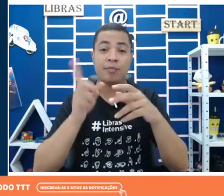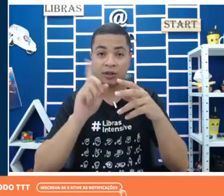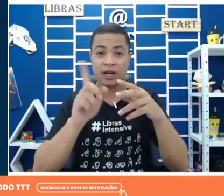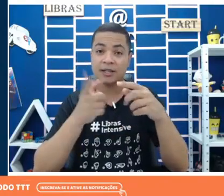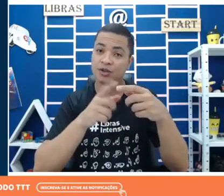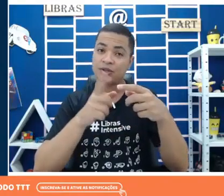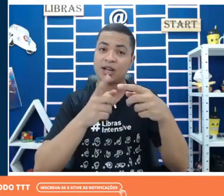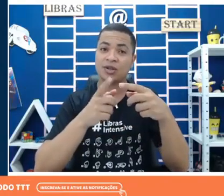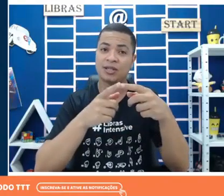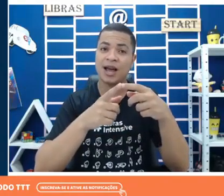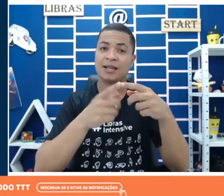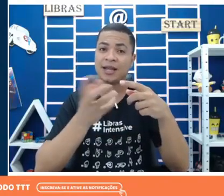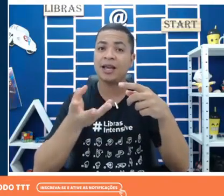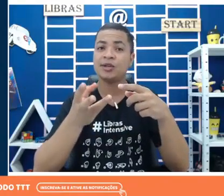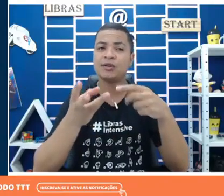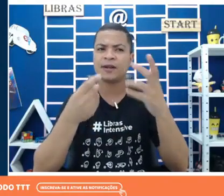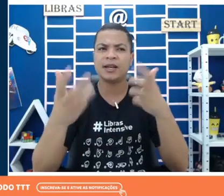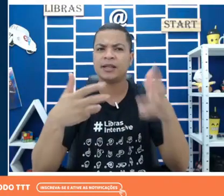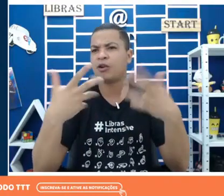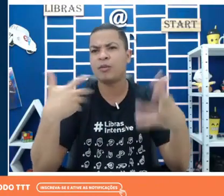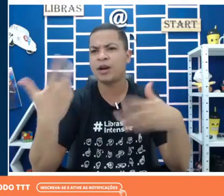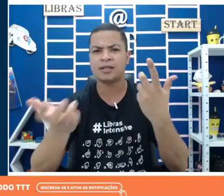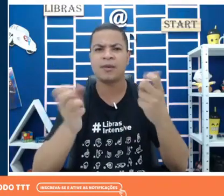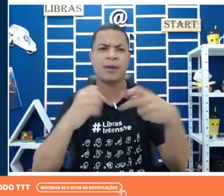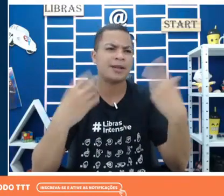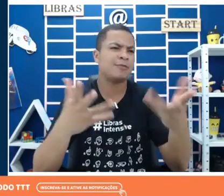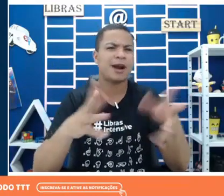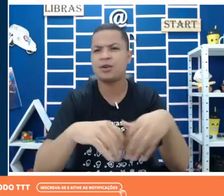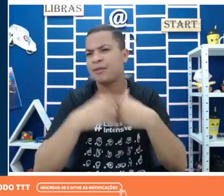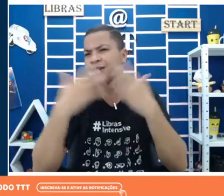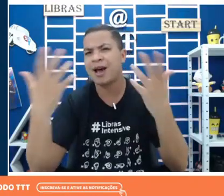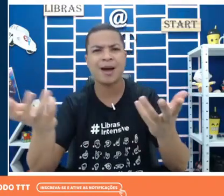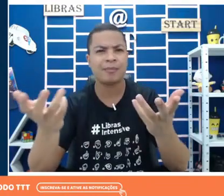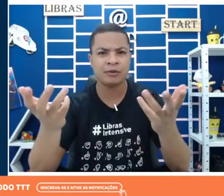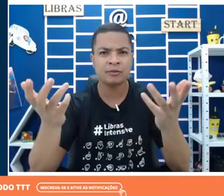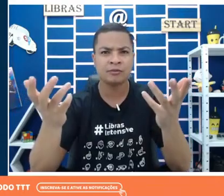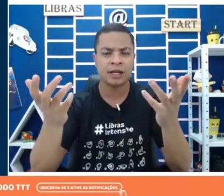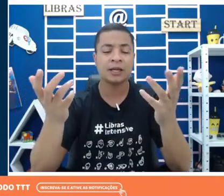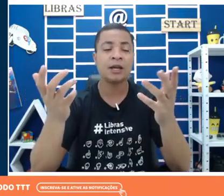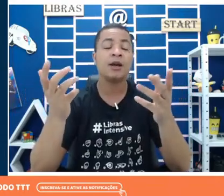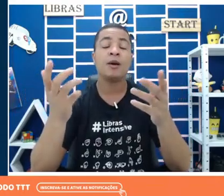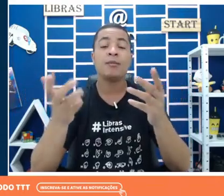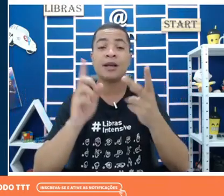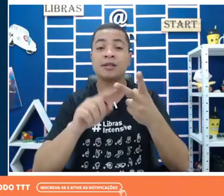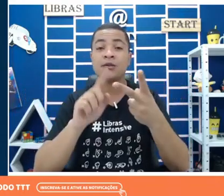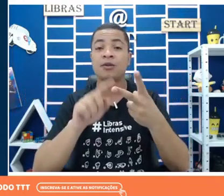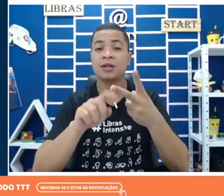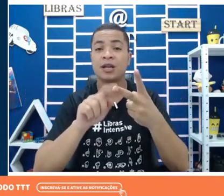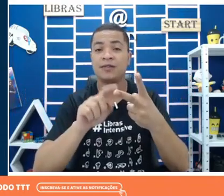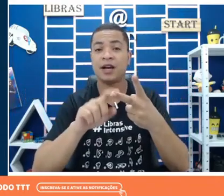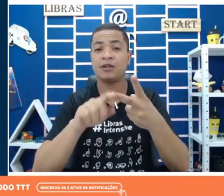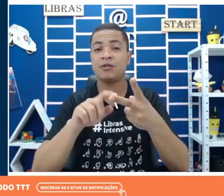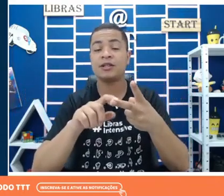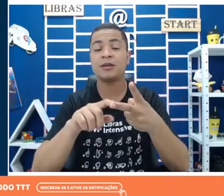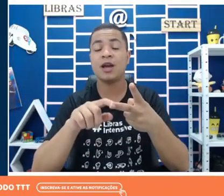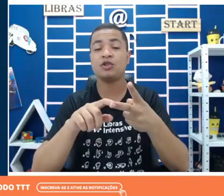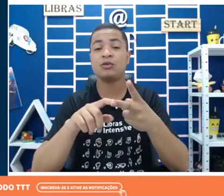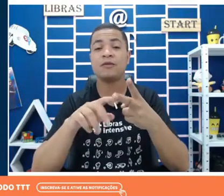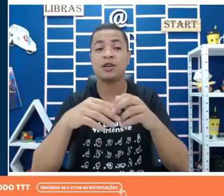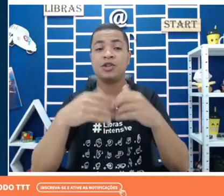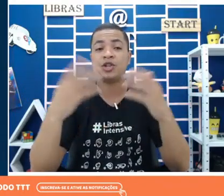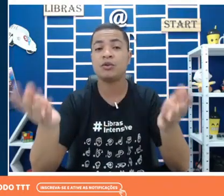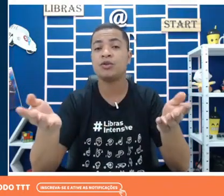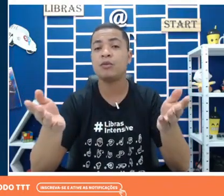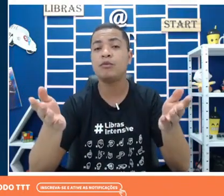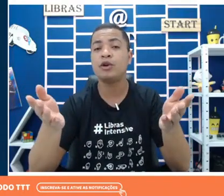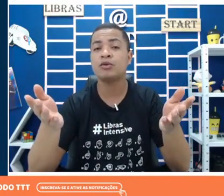A importância de usar só sinais é isso, facilita na comunicação, é mais prático, é mais rápido, né? Mas os classificadores também ajudam